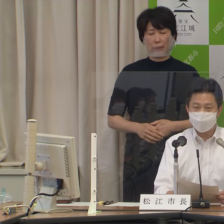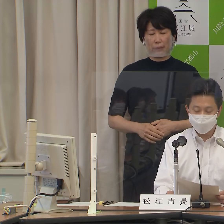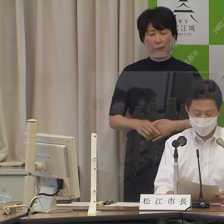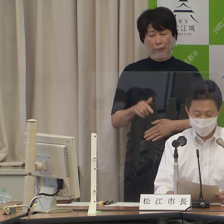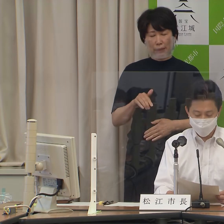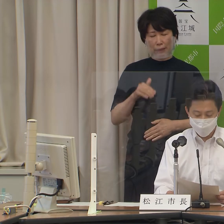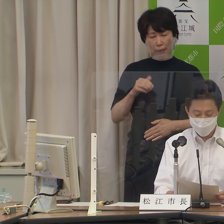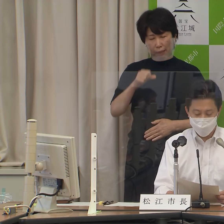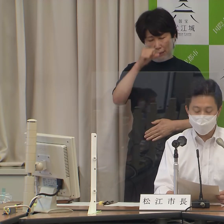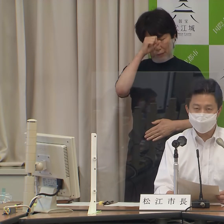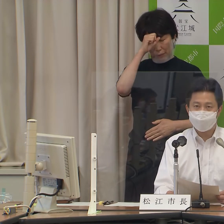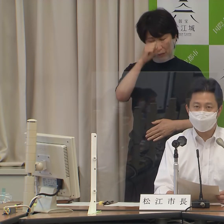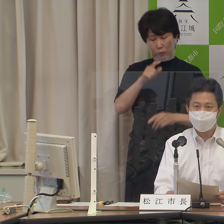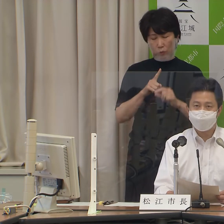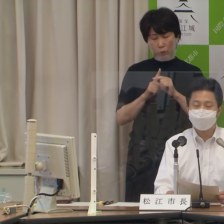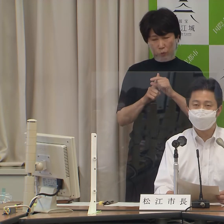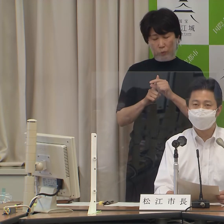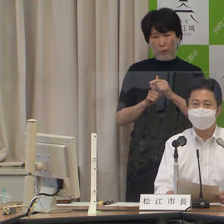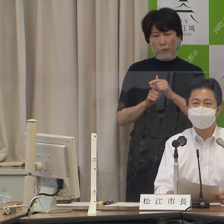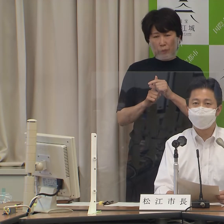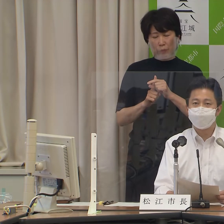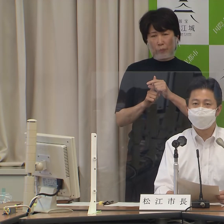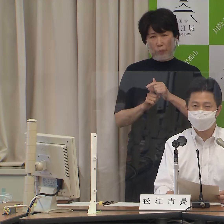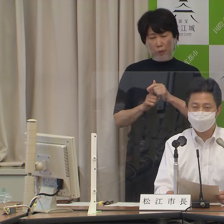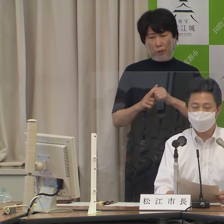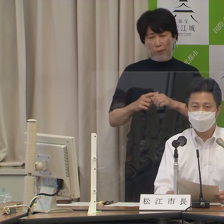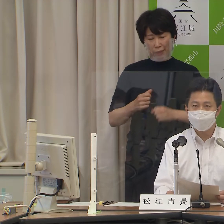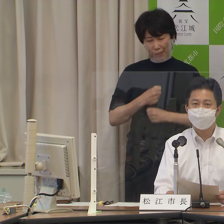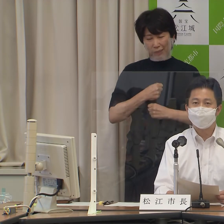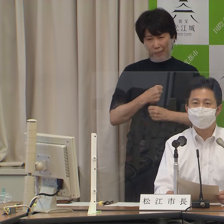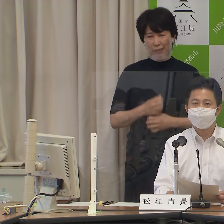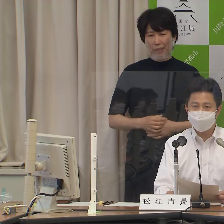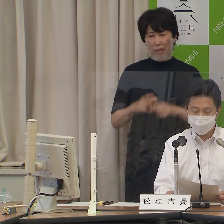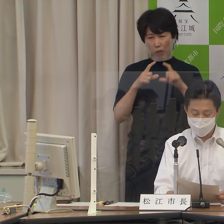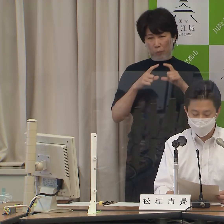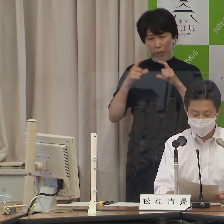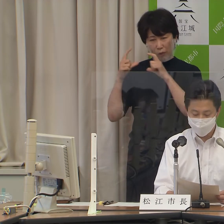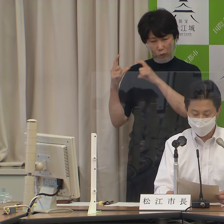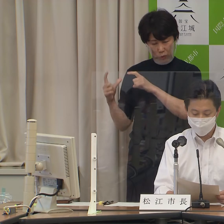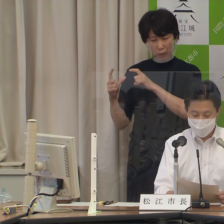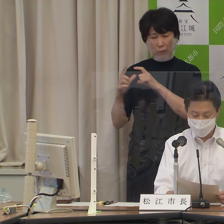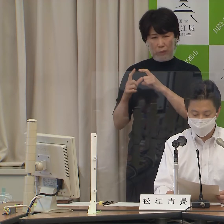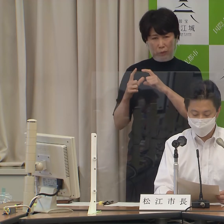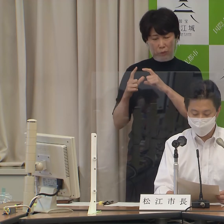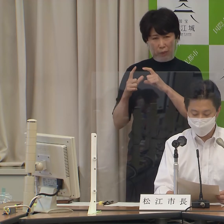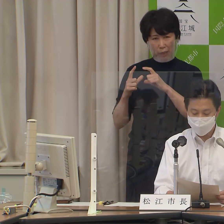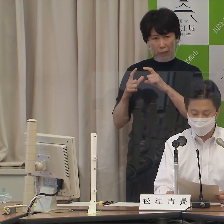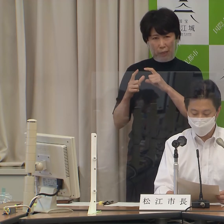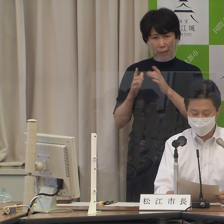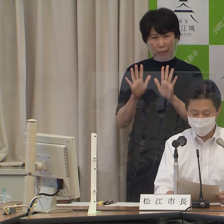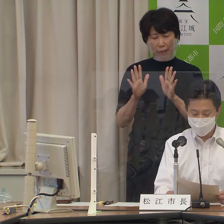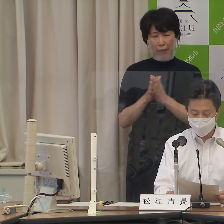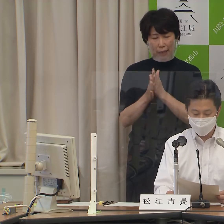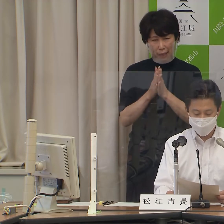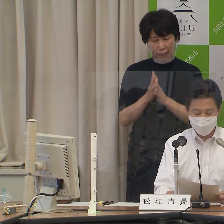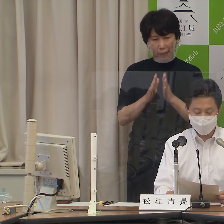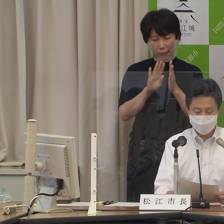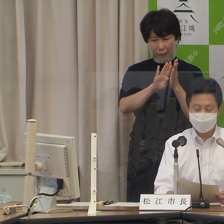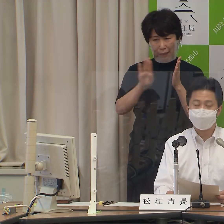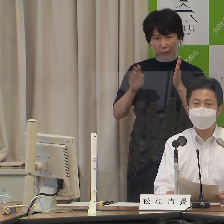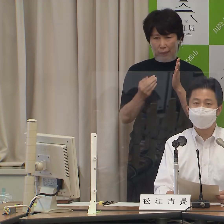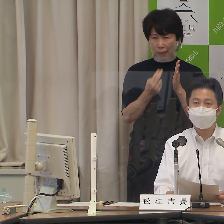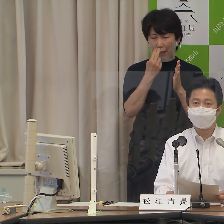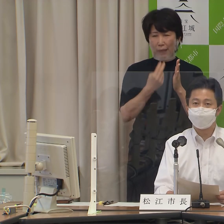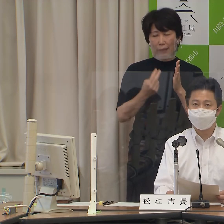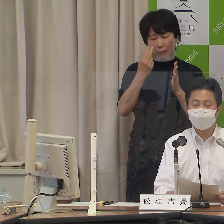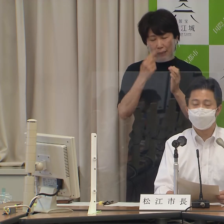にも十分注意を払いながら、マスク着用、手洗い、換気などの基本的な感